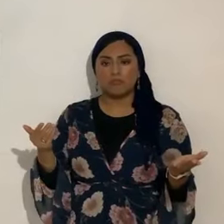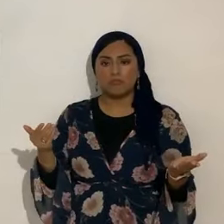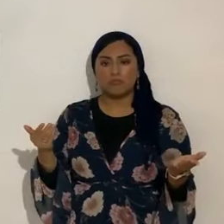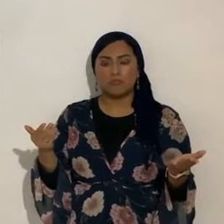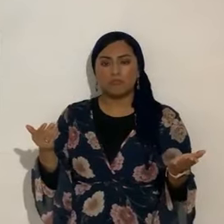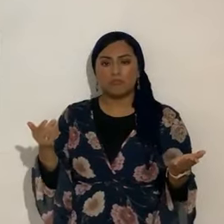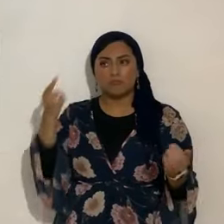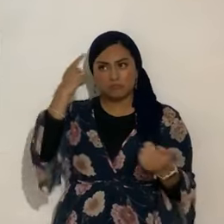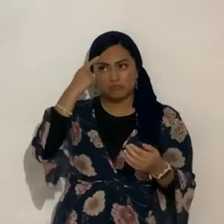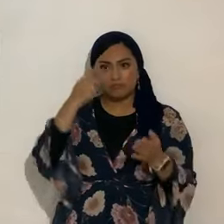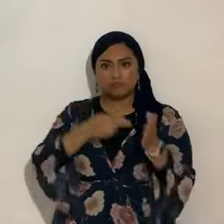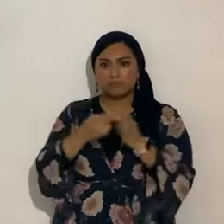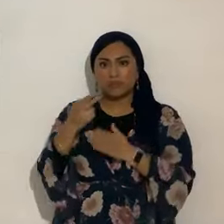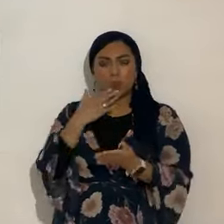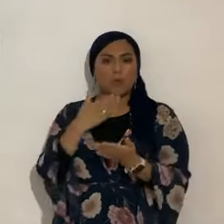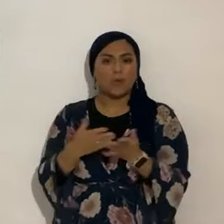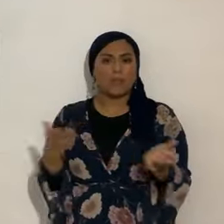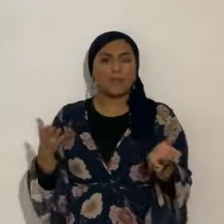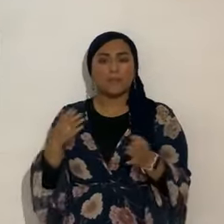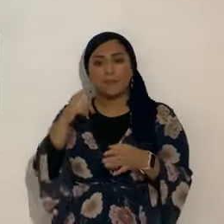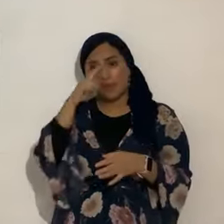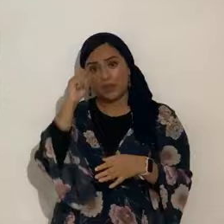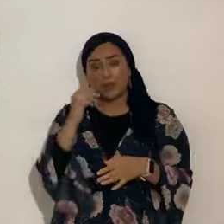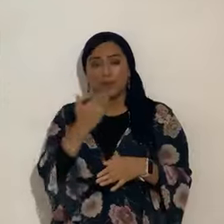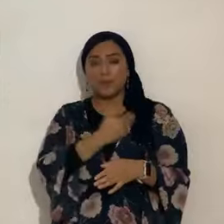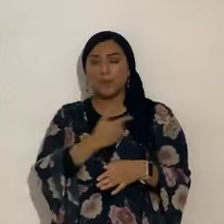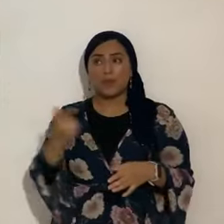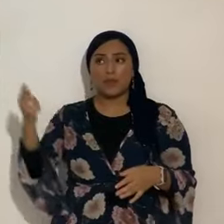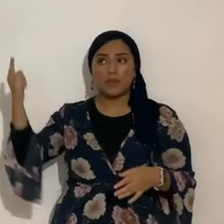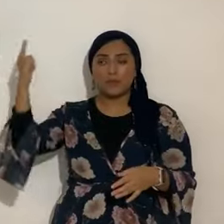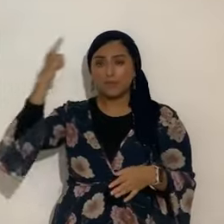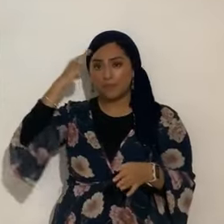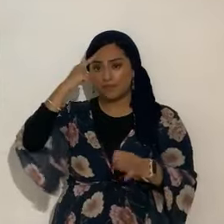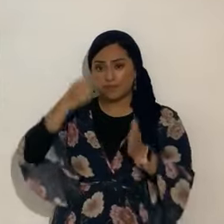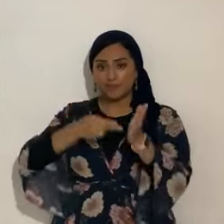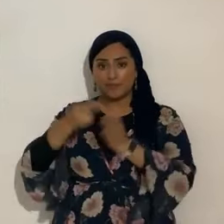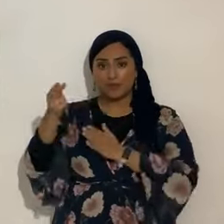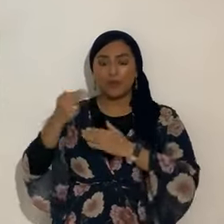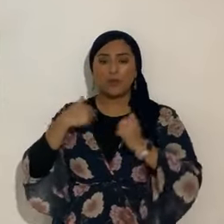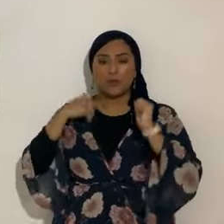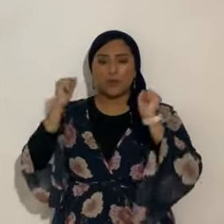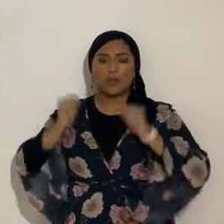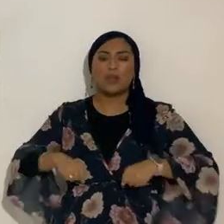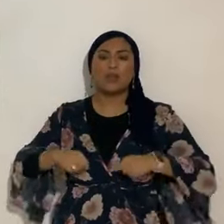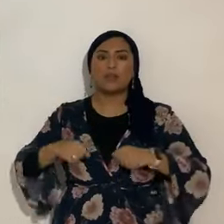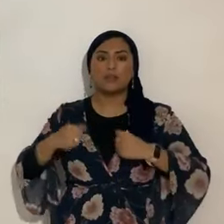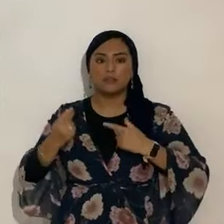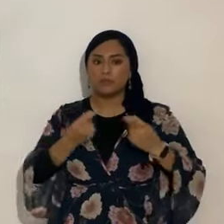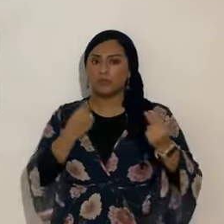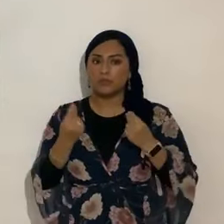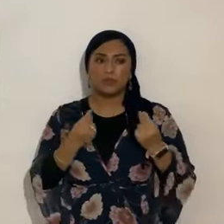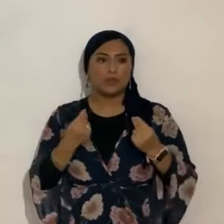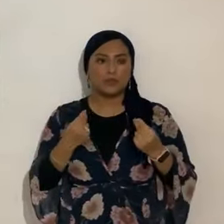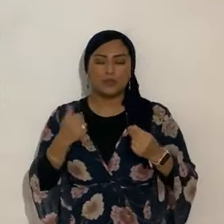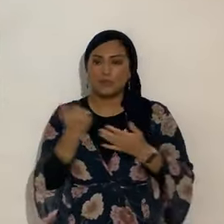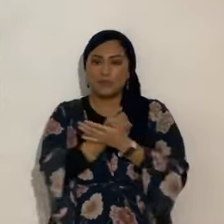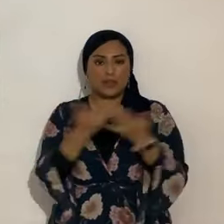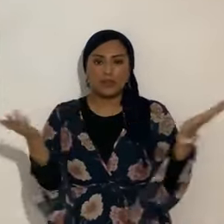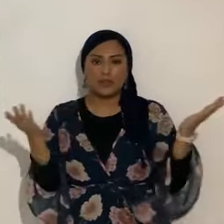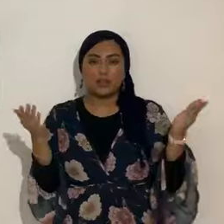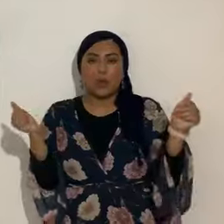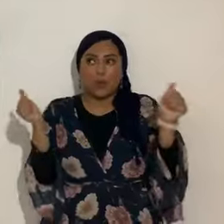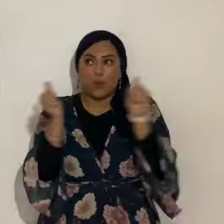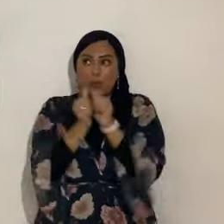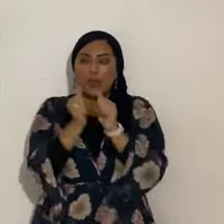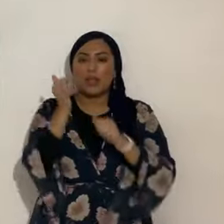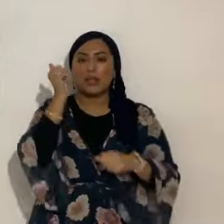mentalidad recta, porque con una mentalidad recta podemos hacer, si no todo, prácticamente todo, en